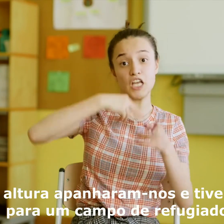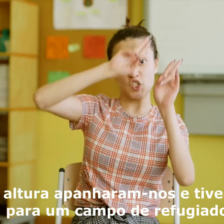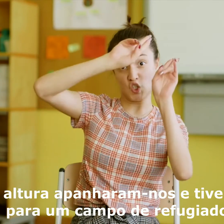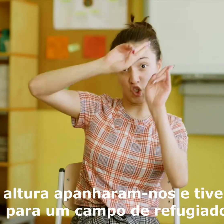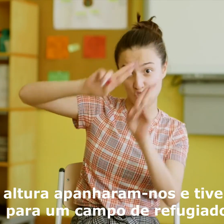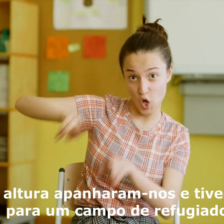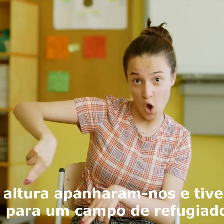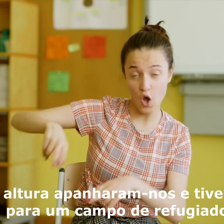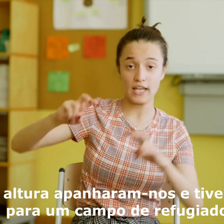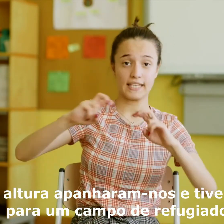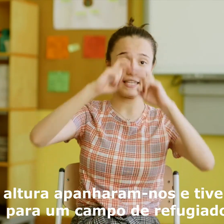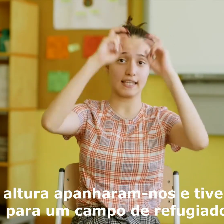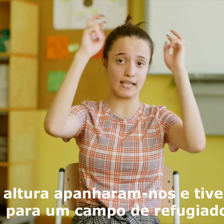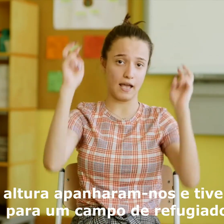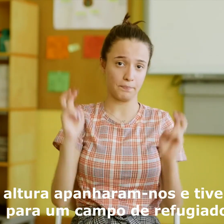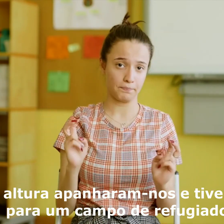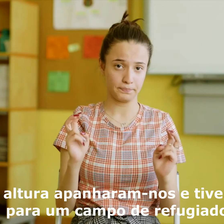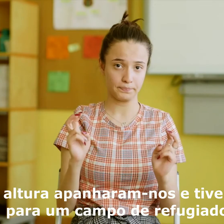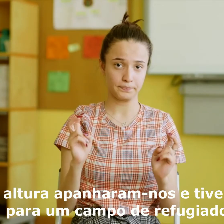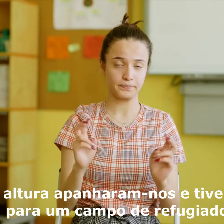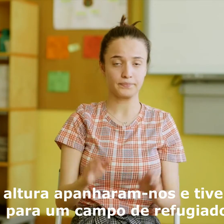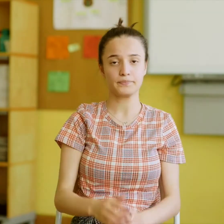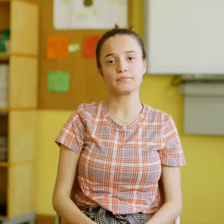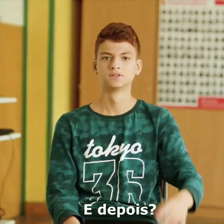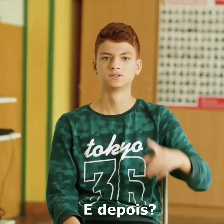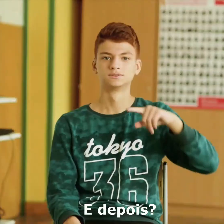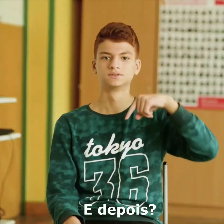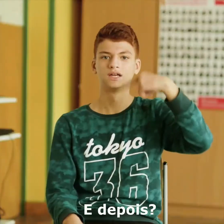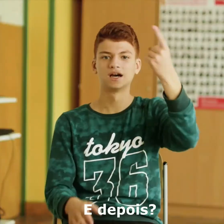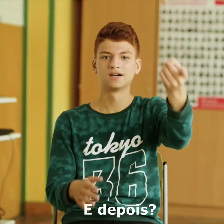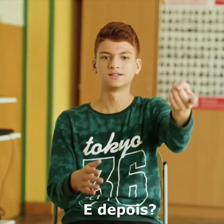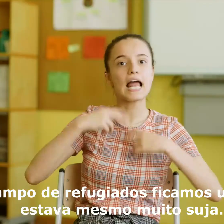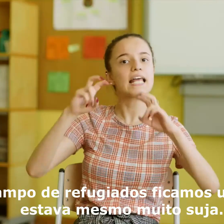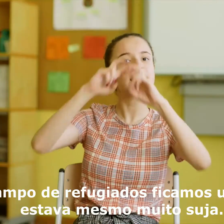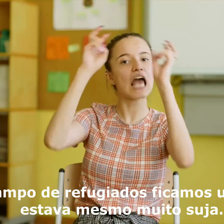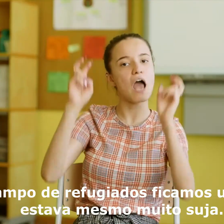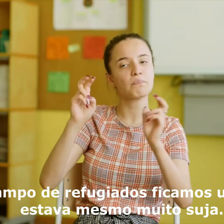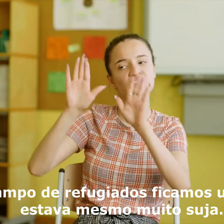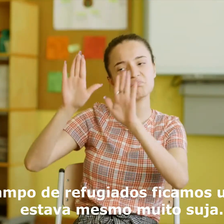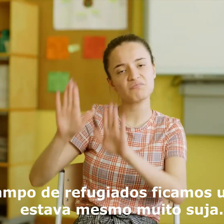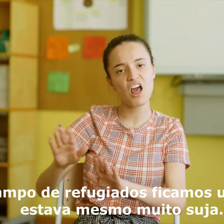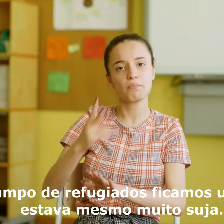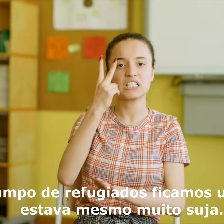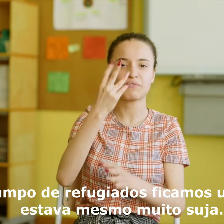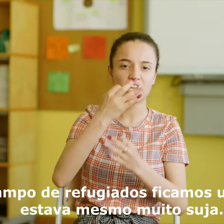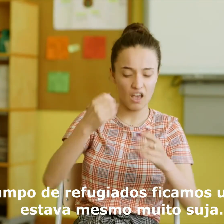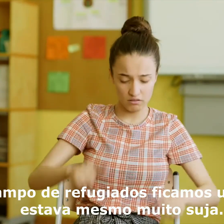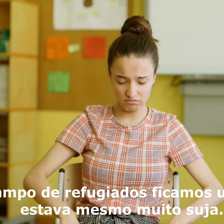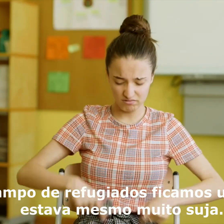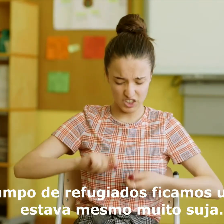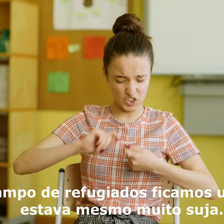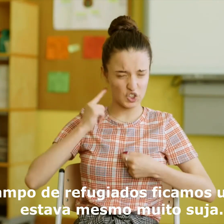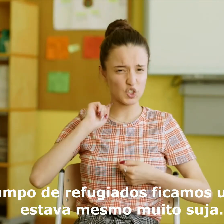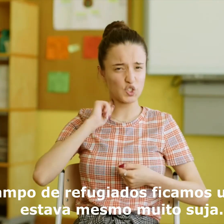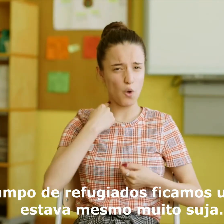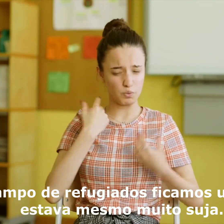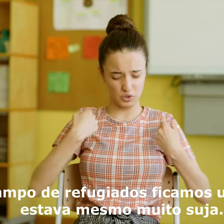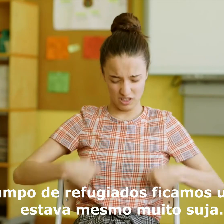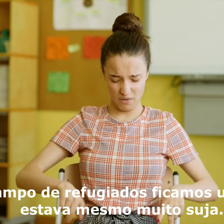eles apanharam-nos e tivemos que ir para um campo de refugiados. E depois? Então nesse campo de refugiados nós ficamos uns dias, eu estava